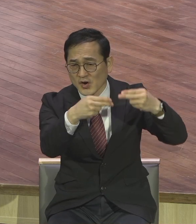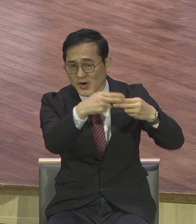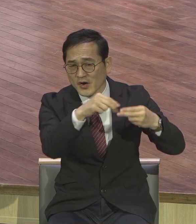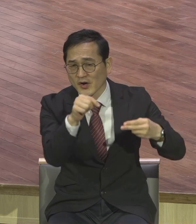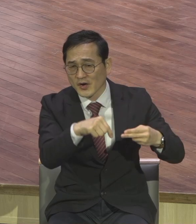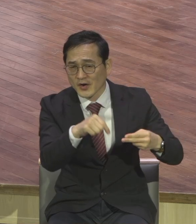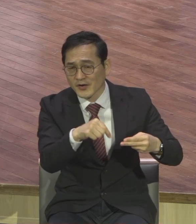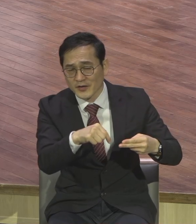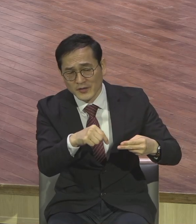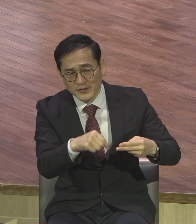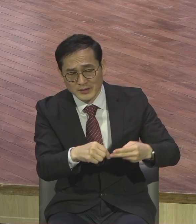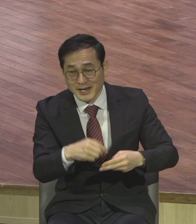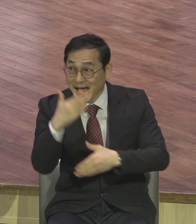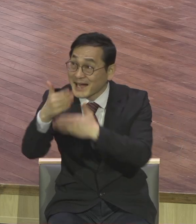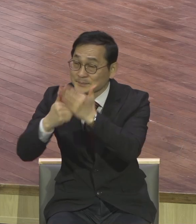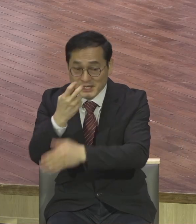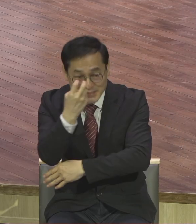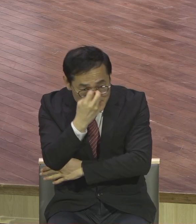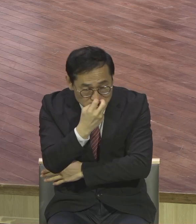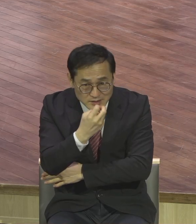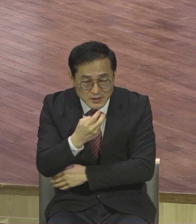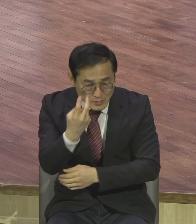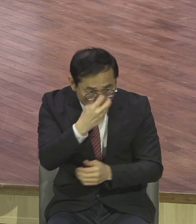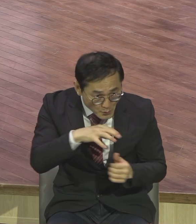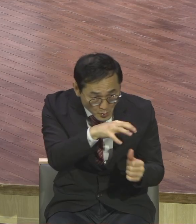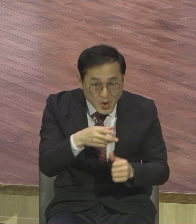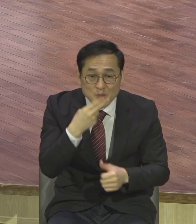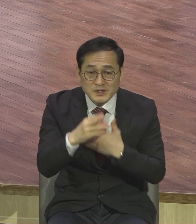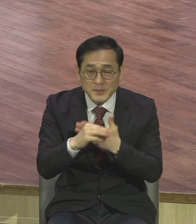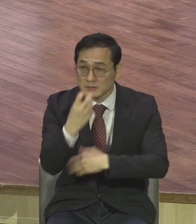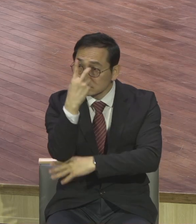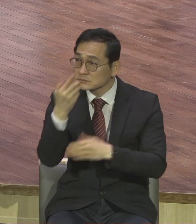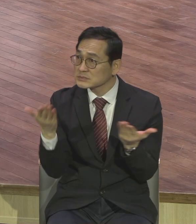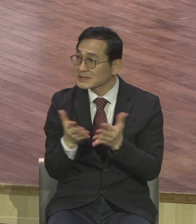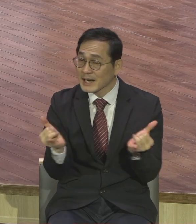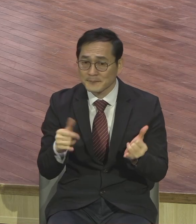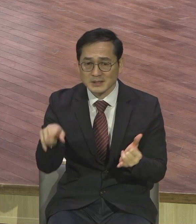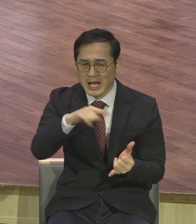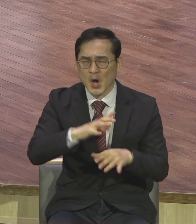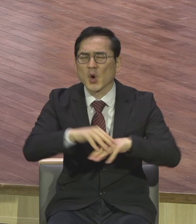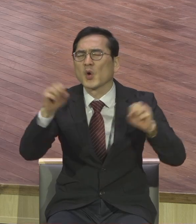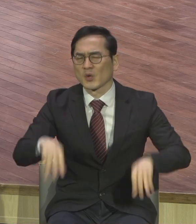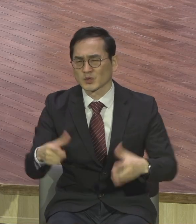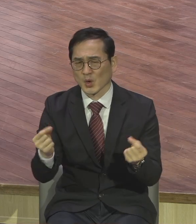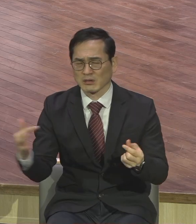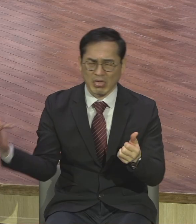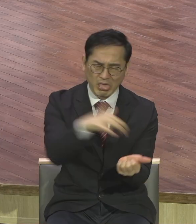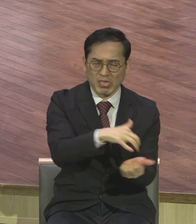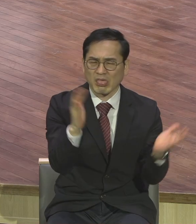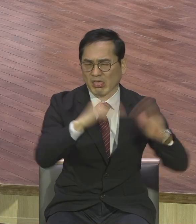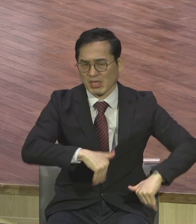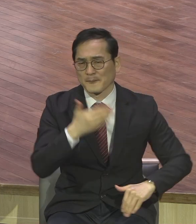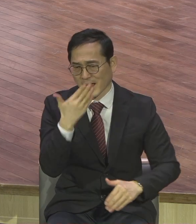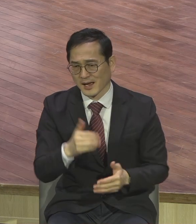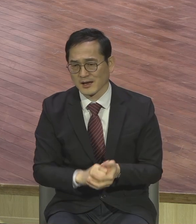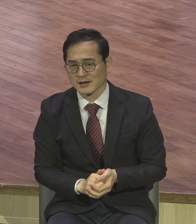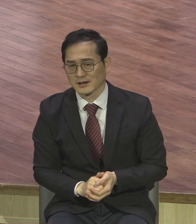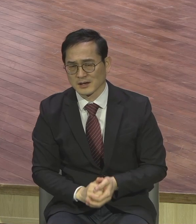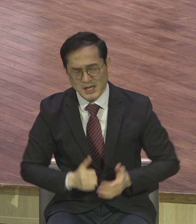경성함이 헛사로다. 너희가 아침에 일찍 일어나고 늦게 누우면 열심히 일한 거 아무